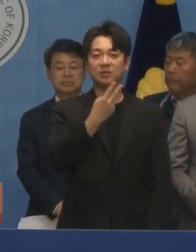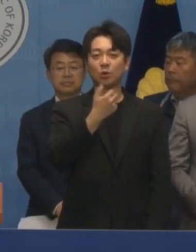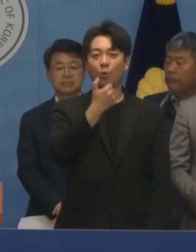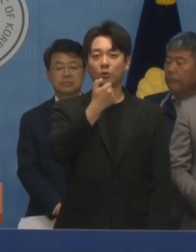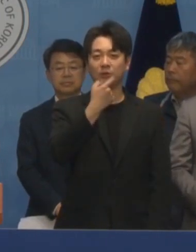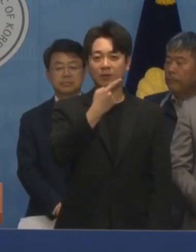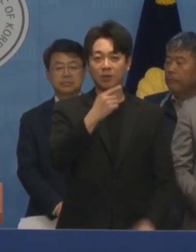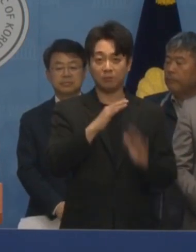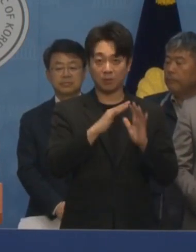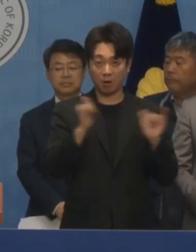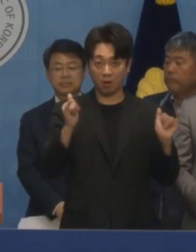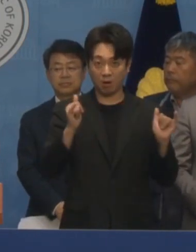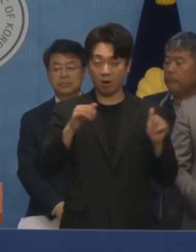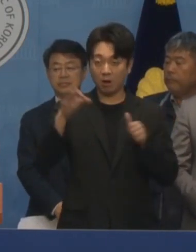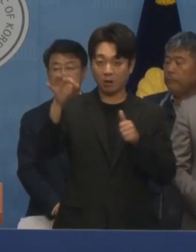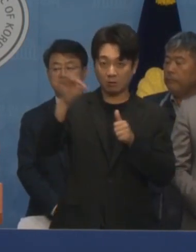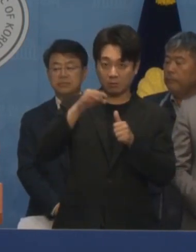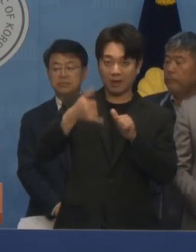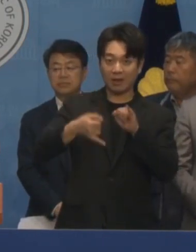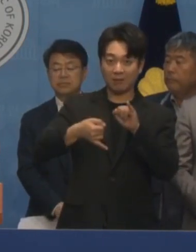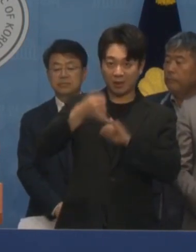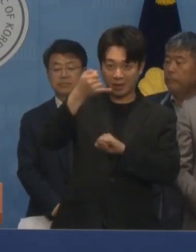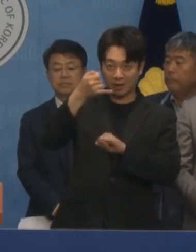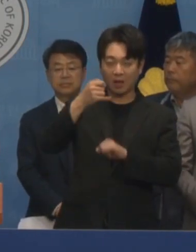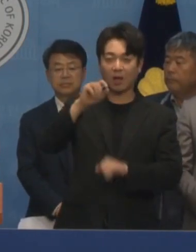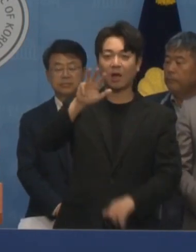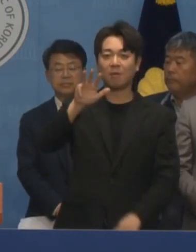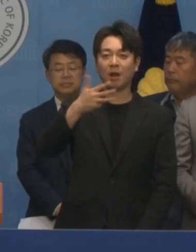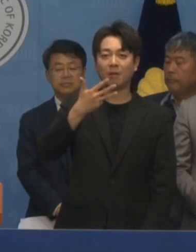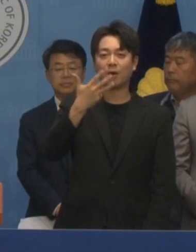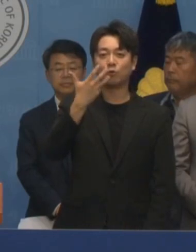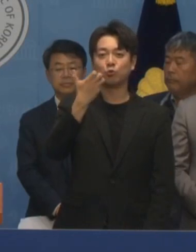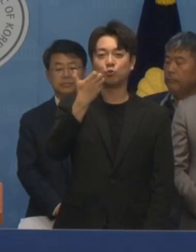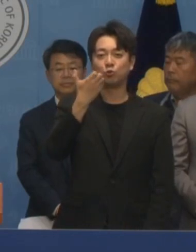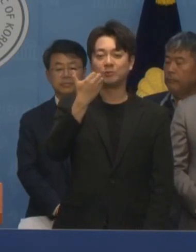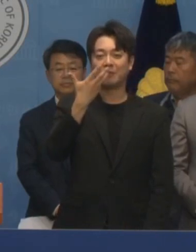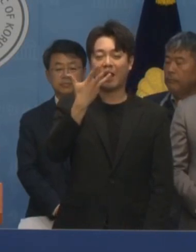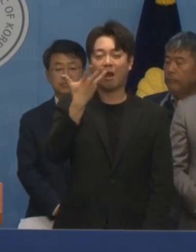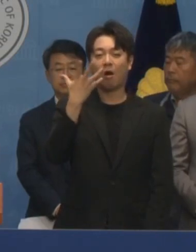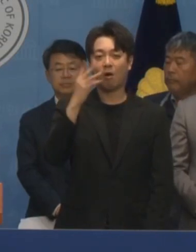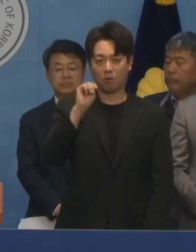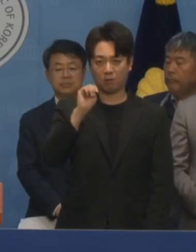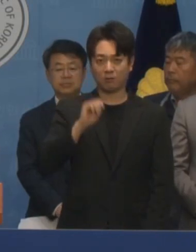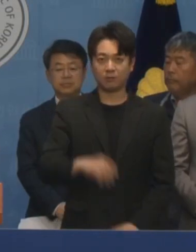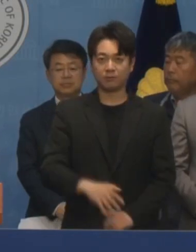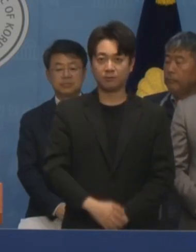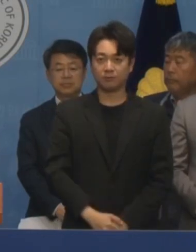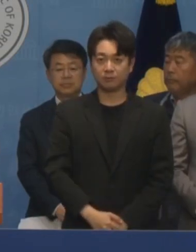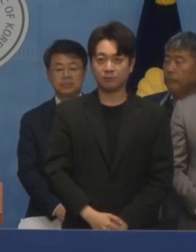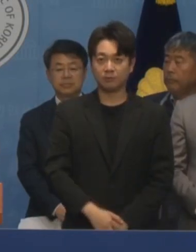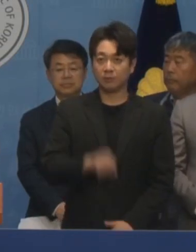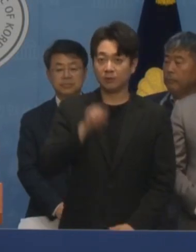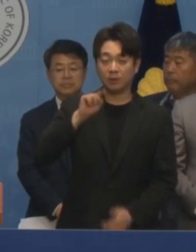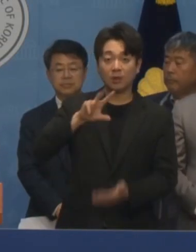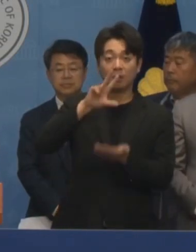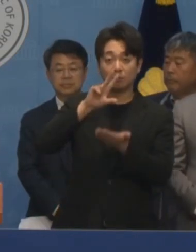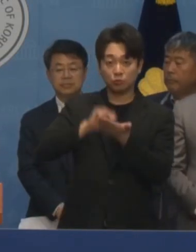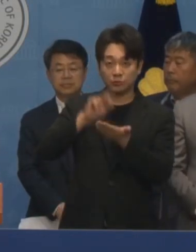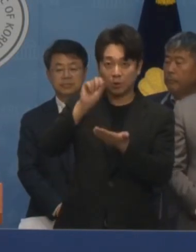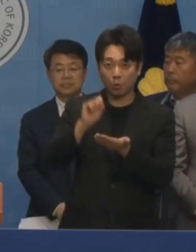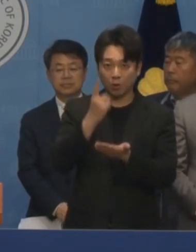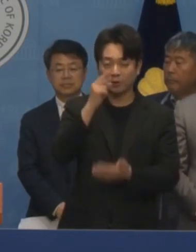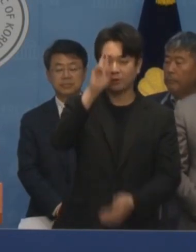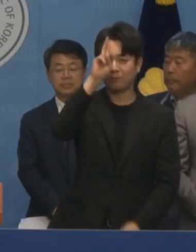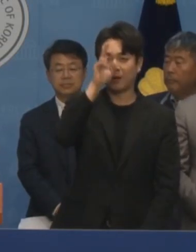2,051명이고 체불액은 898억입니다. 이 모든 문제의 시작은 박영우